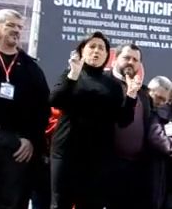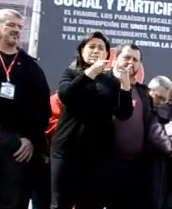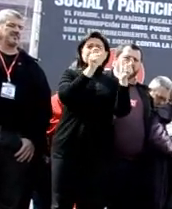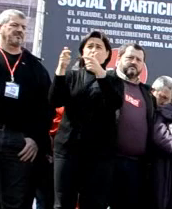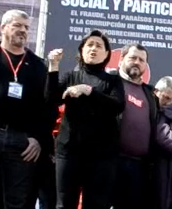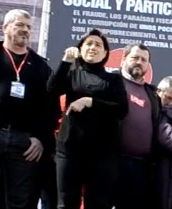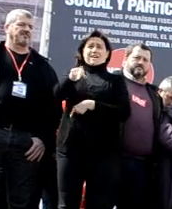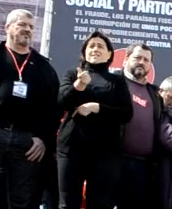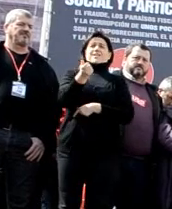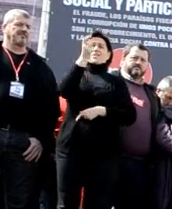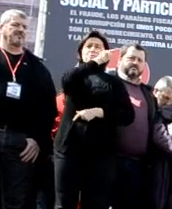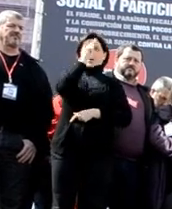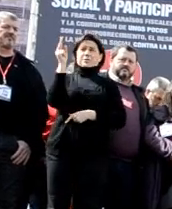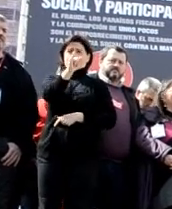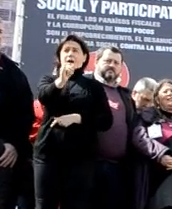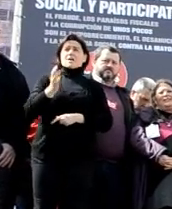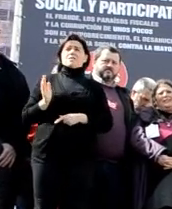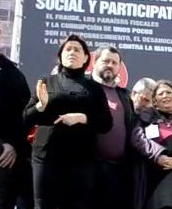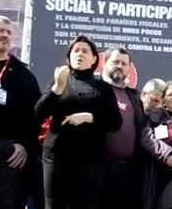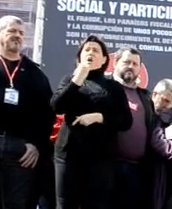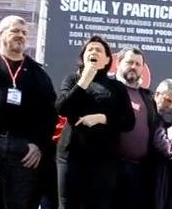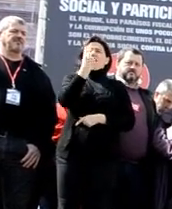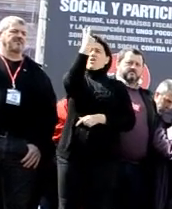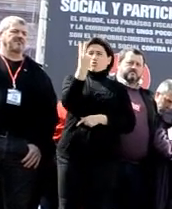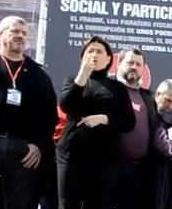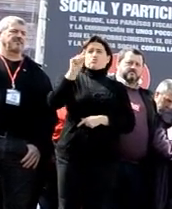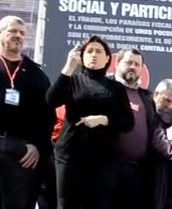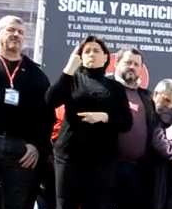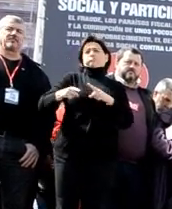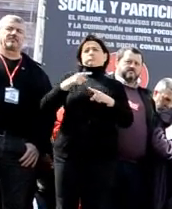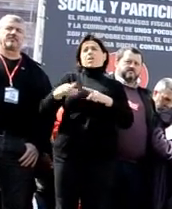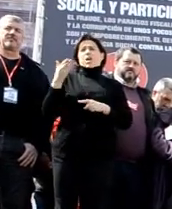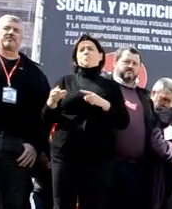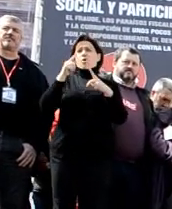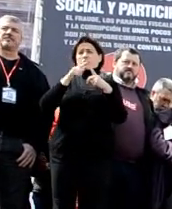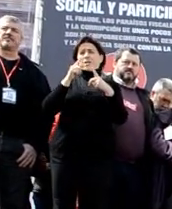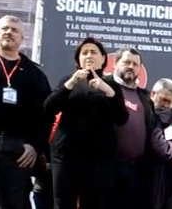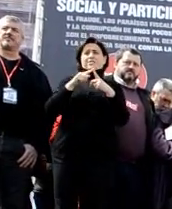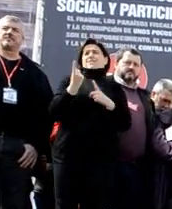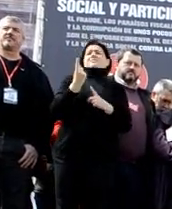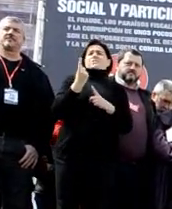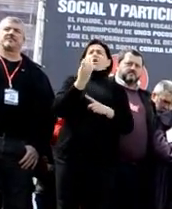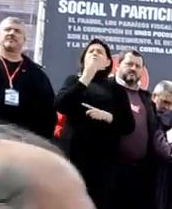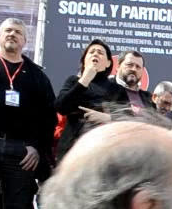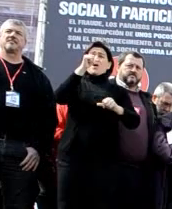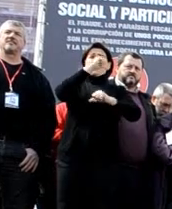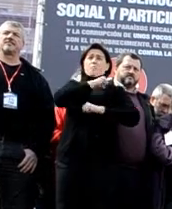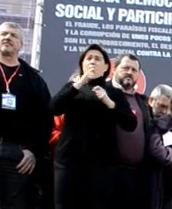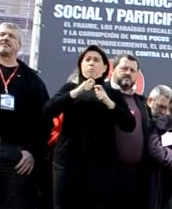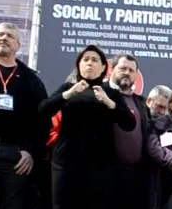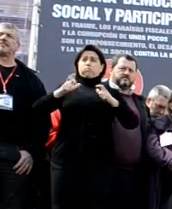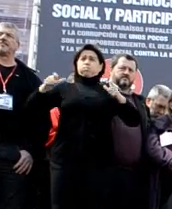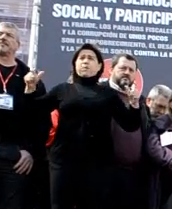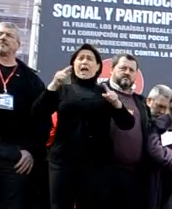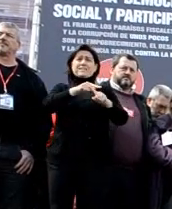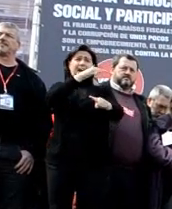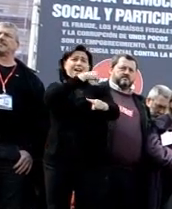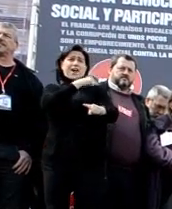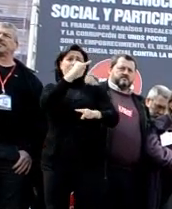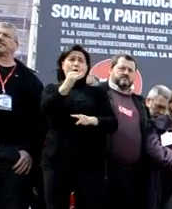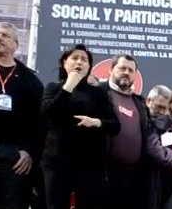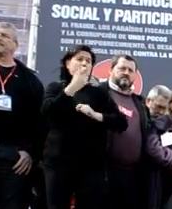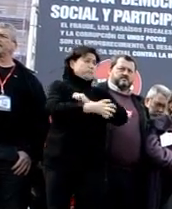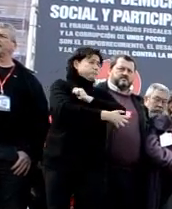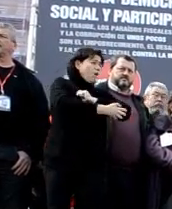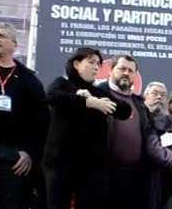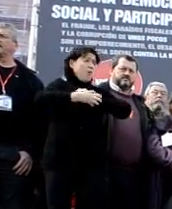ciudadanía. Dos elementos expresan la gravedad de la situación: la cifra de desempleo, con el drama personal y